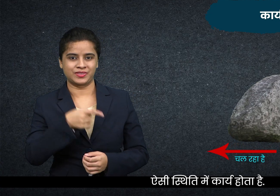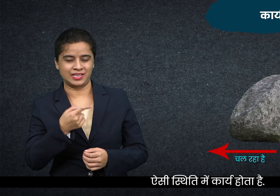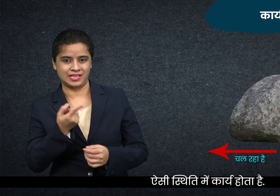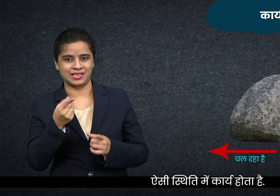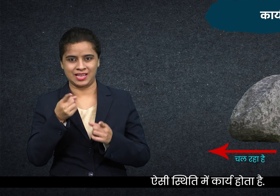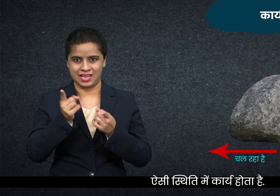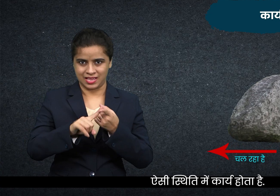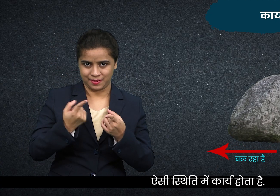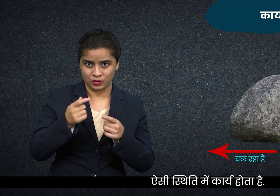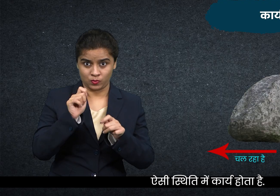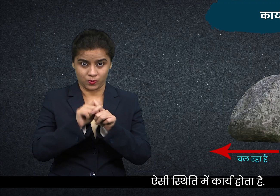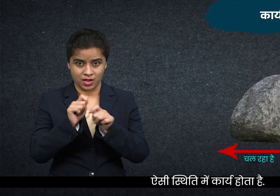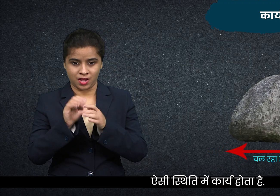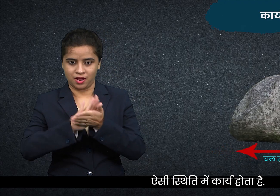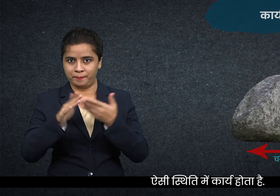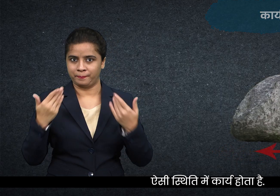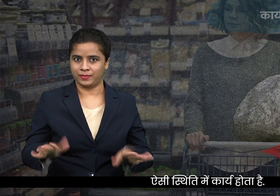ऐसी स्थिति में कार्य होता है।